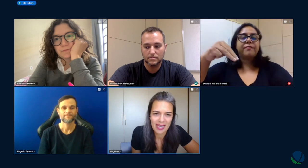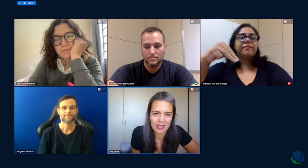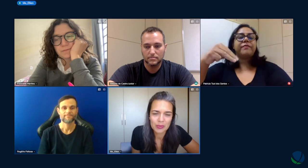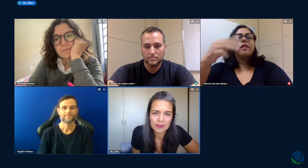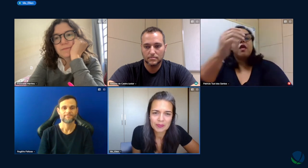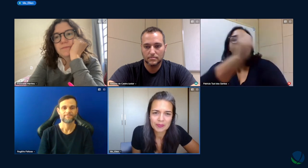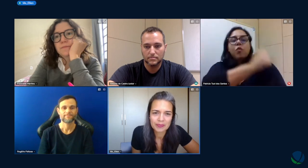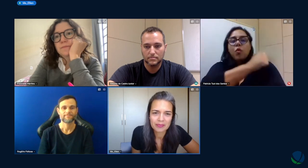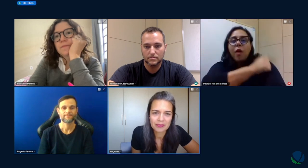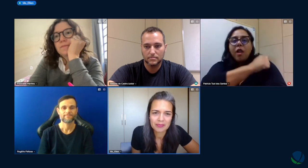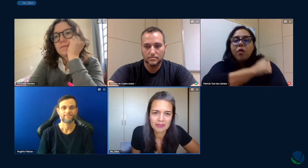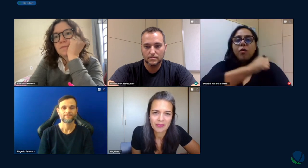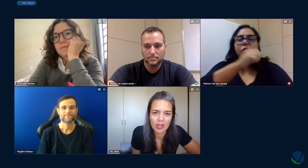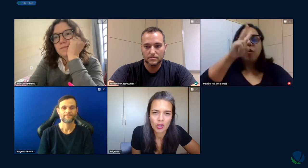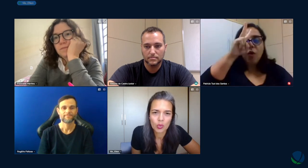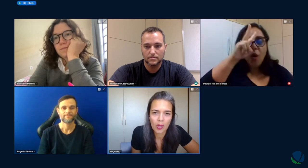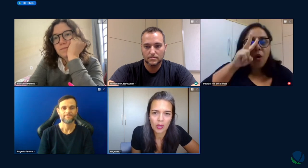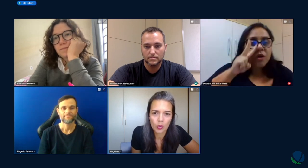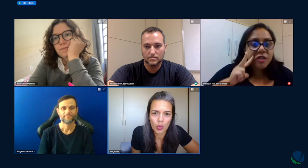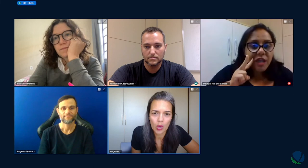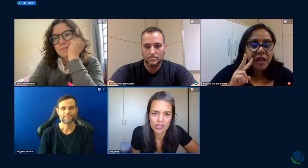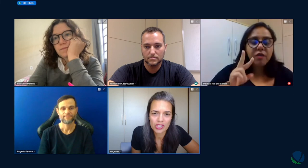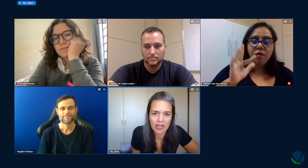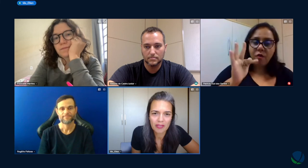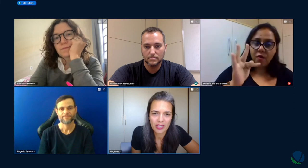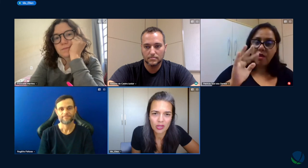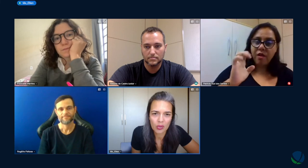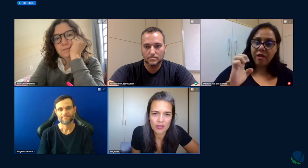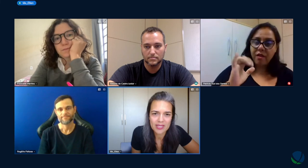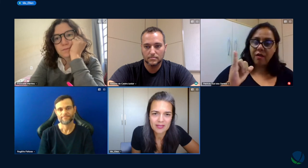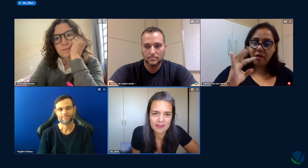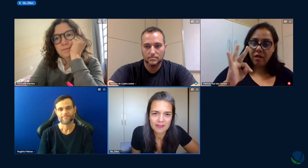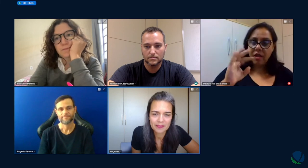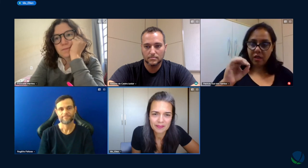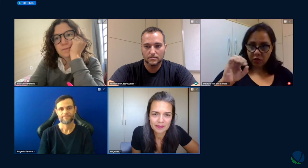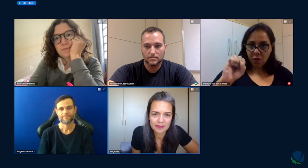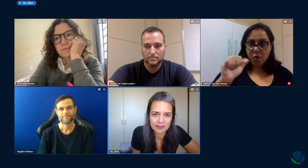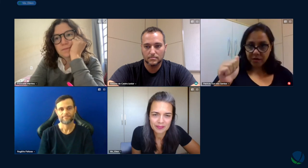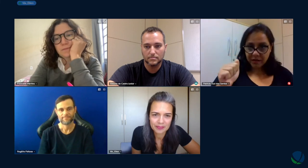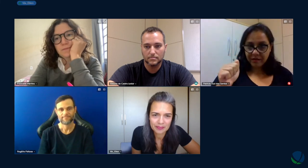de mestrado do aluno Rogério Feitosa